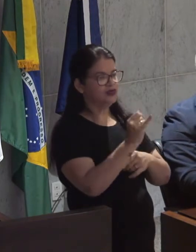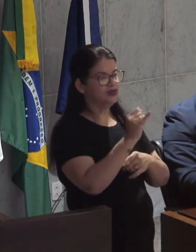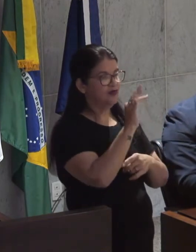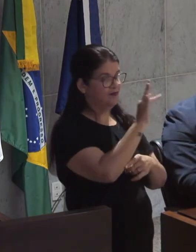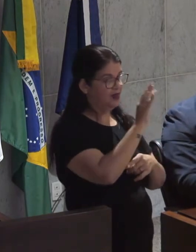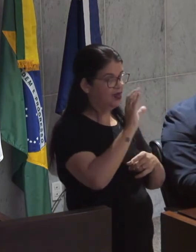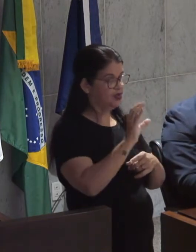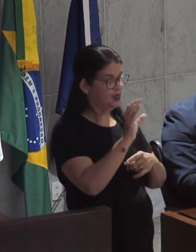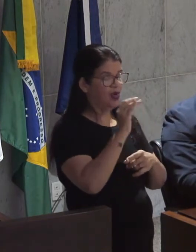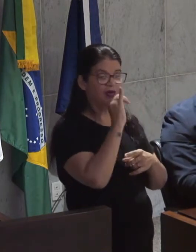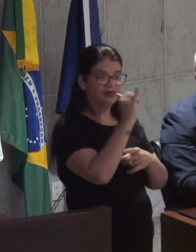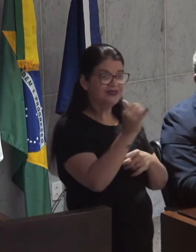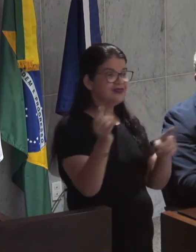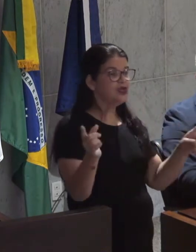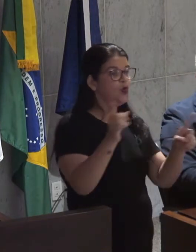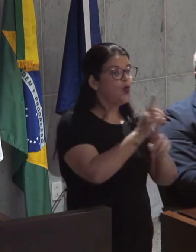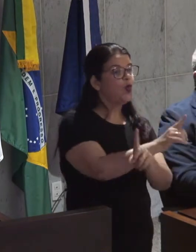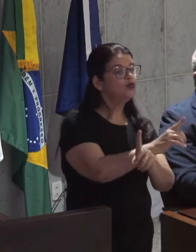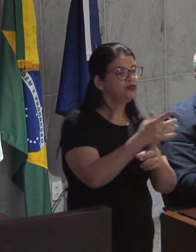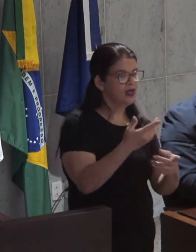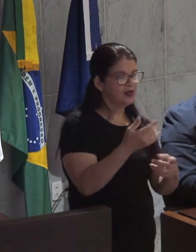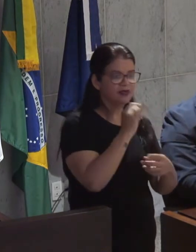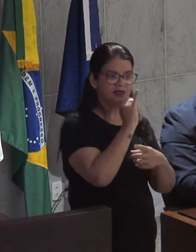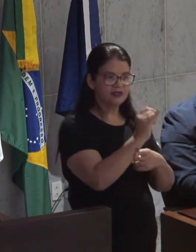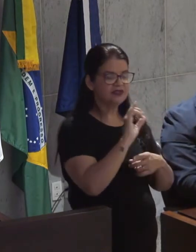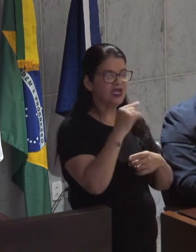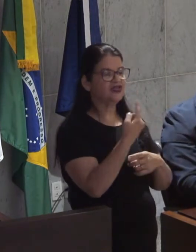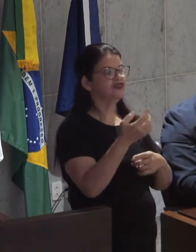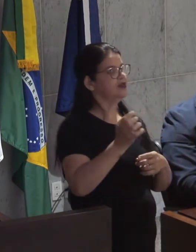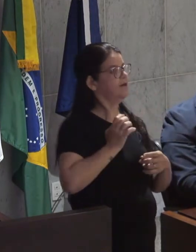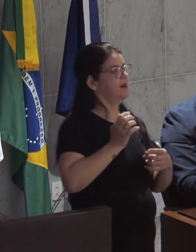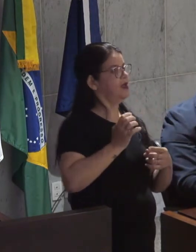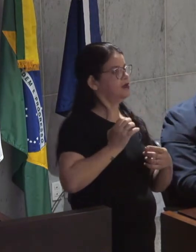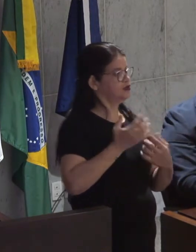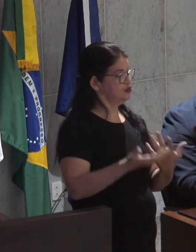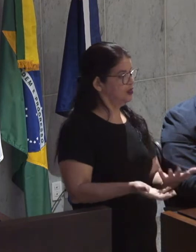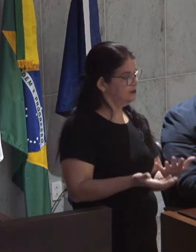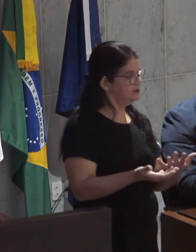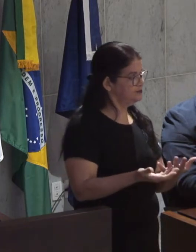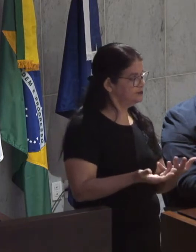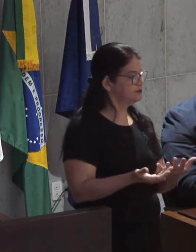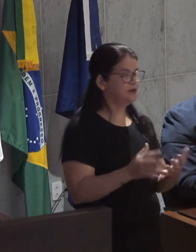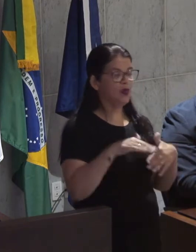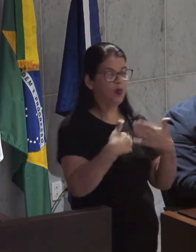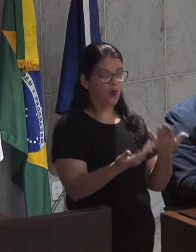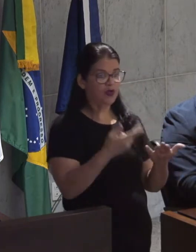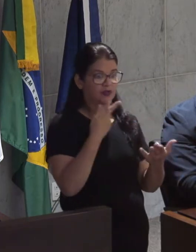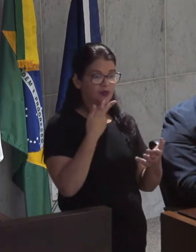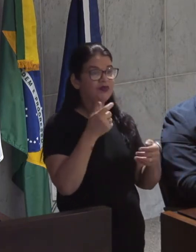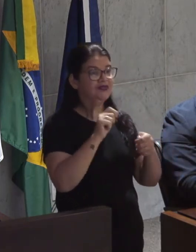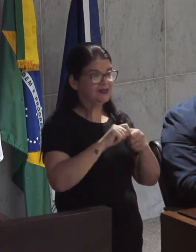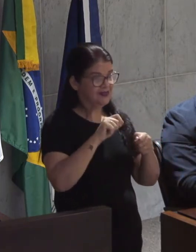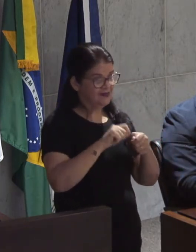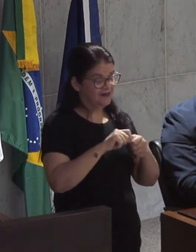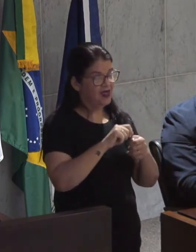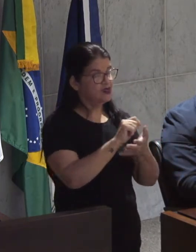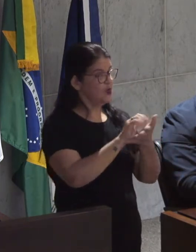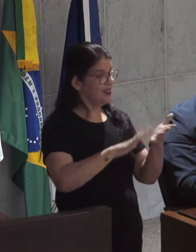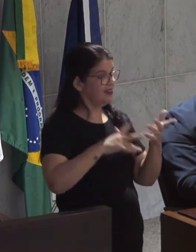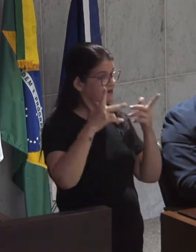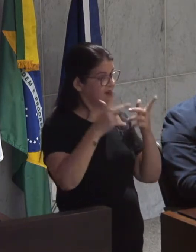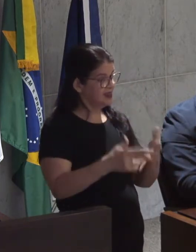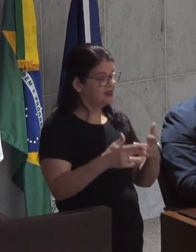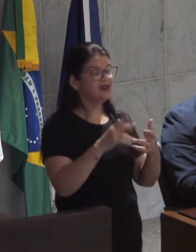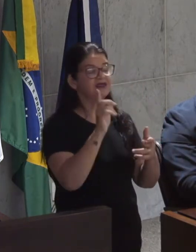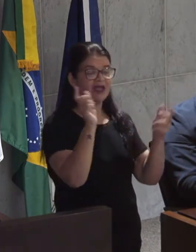quem dizia o contrário, o inverso, chamando a gente de marajá. Então, quando se faz uma atividade dessa, é a